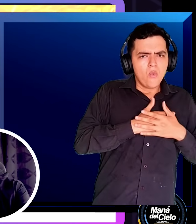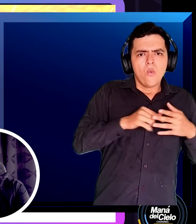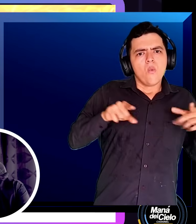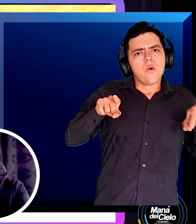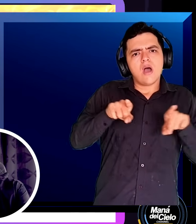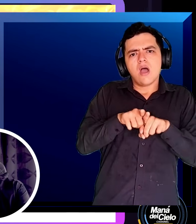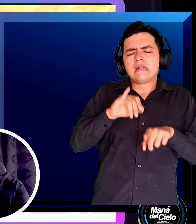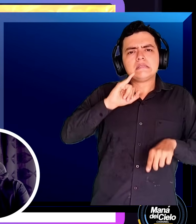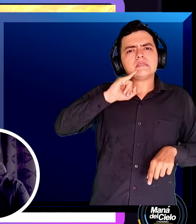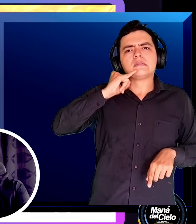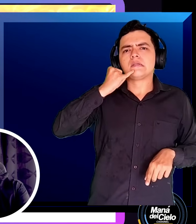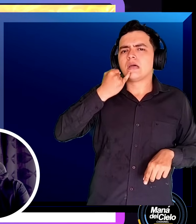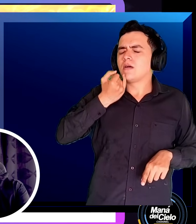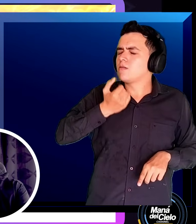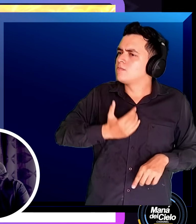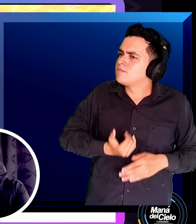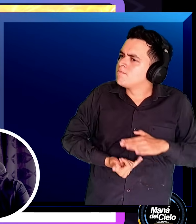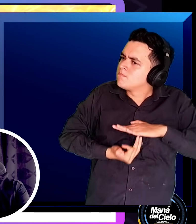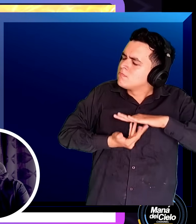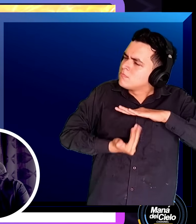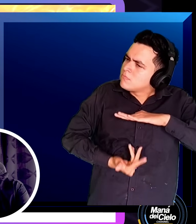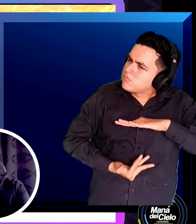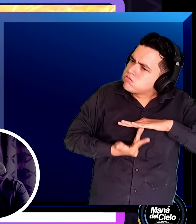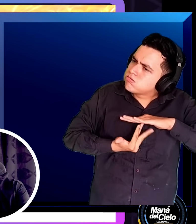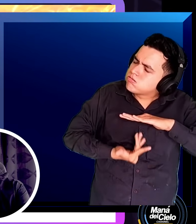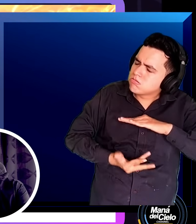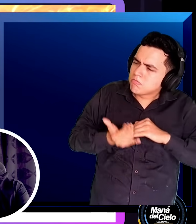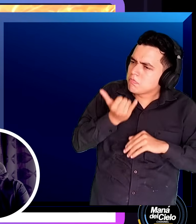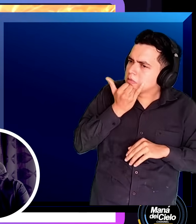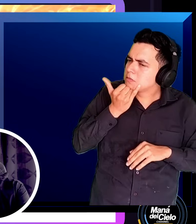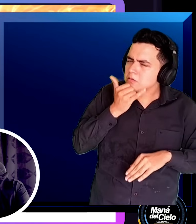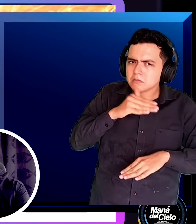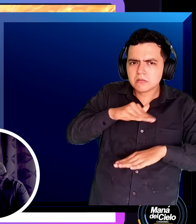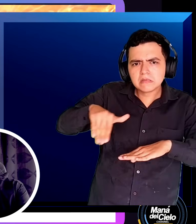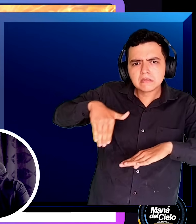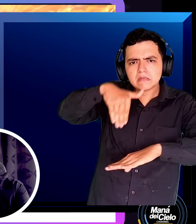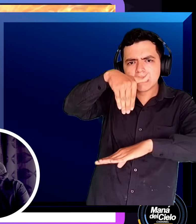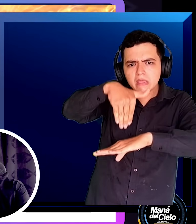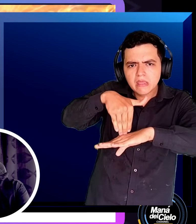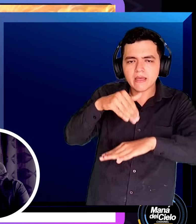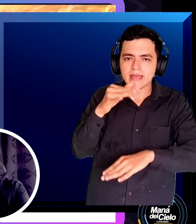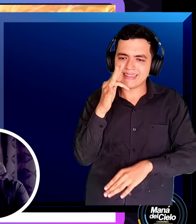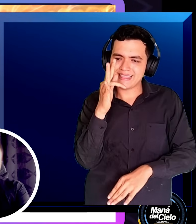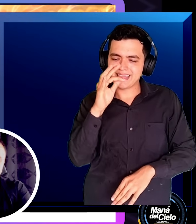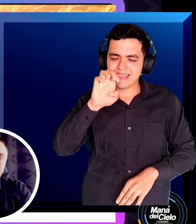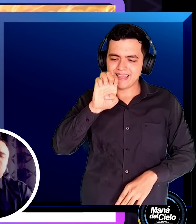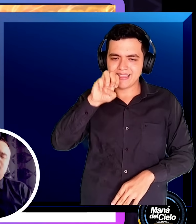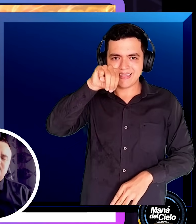Déjenme decirle, mis hermanos, que Jesús tiene explicación para todo.